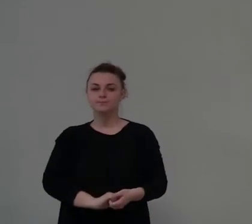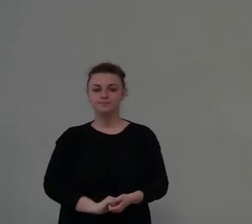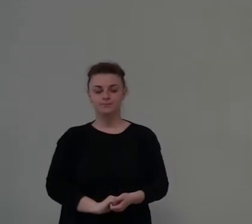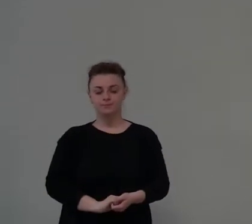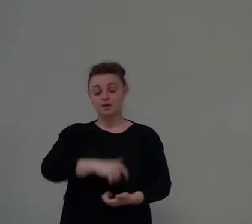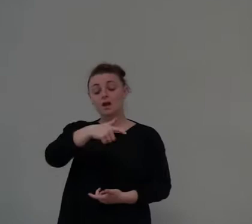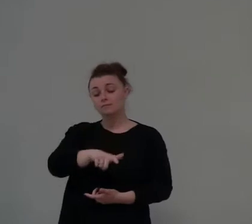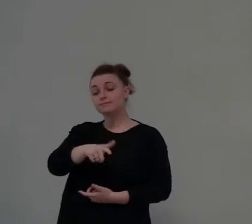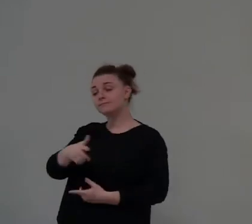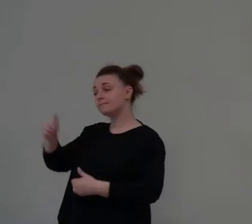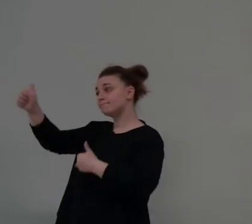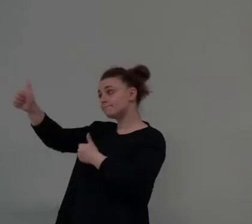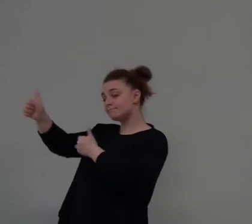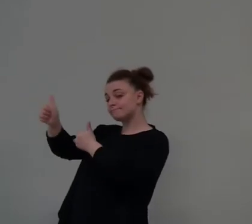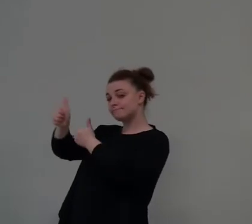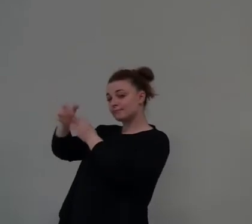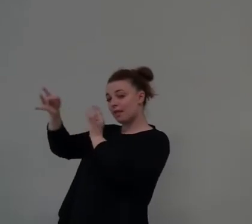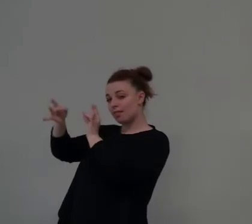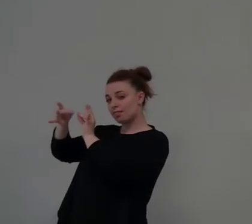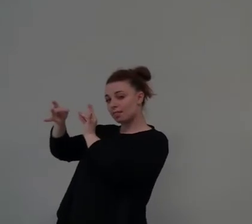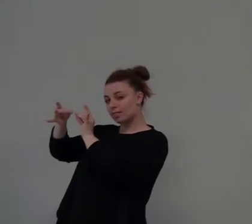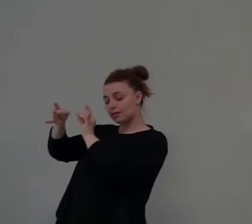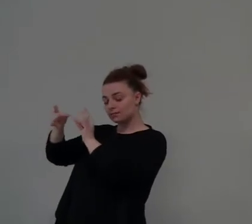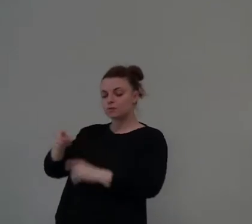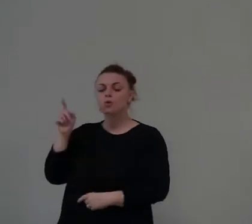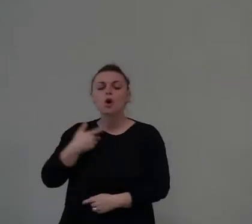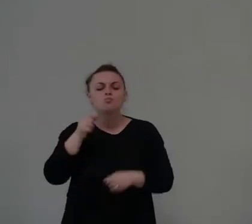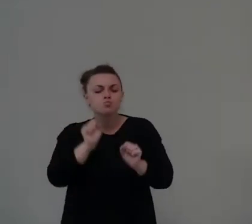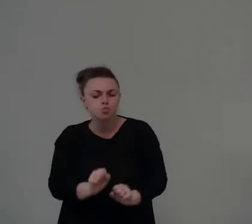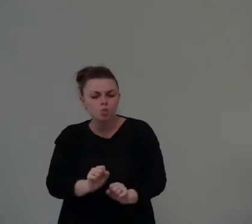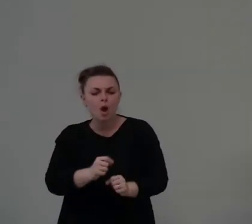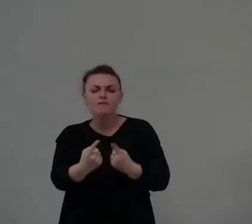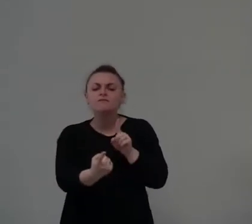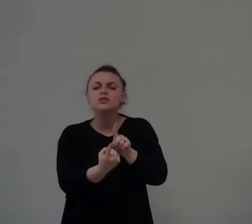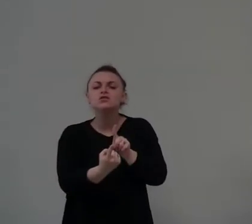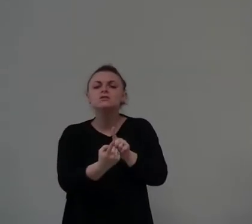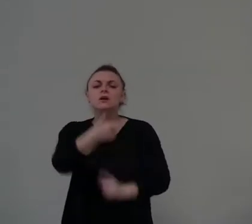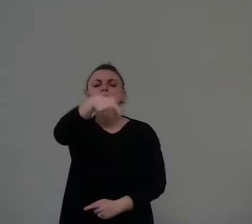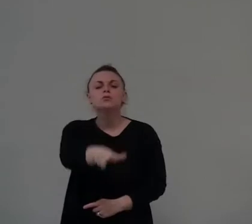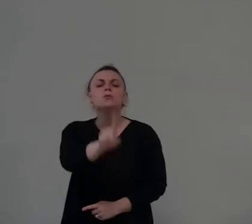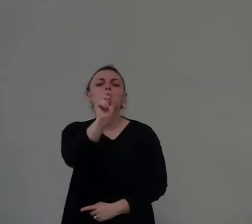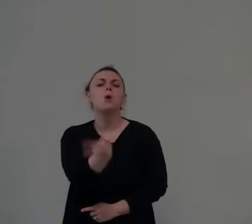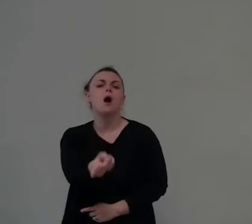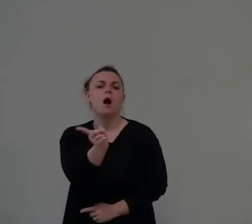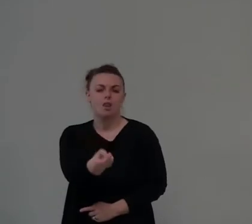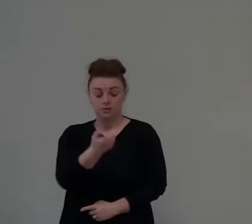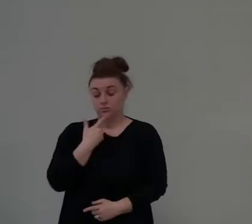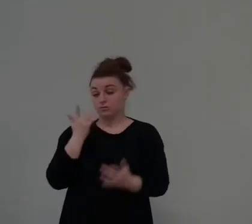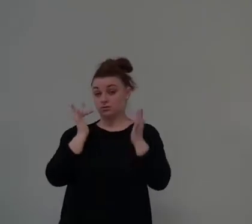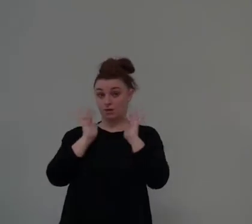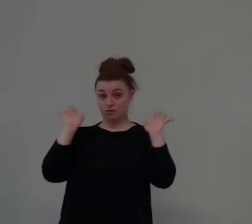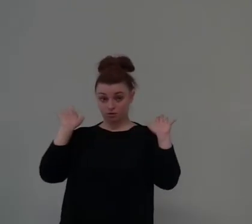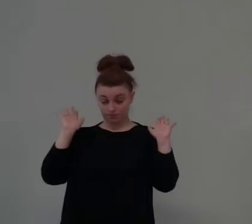Il diavolo può avvicinarsi perché? A quale fine? Molto semplice. Il diavolo